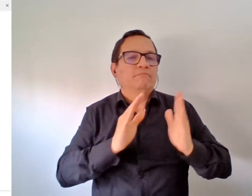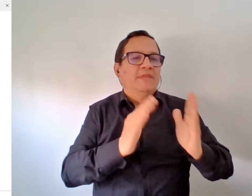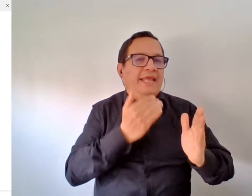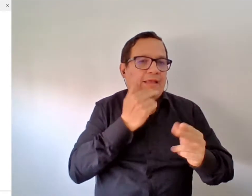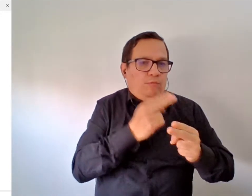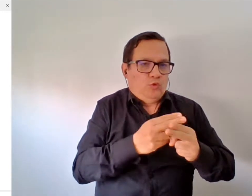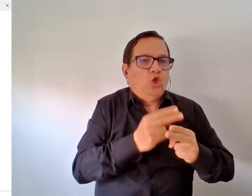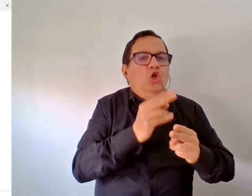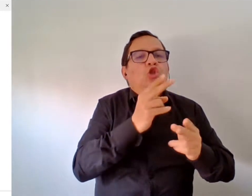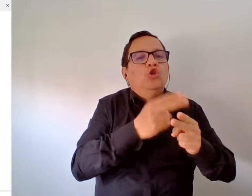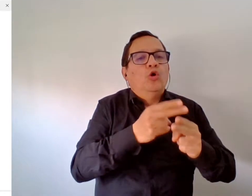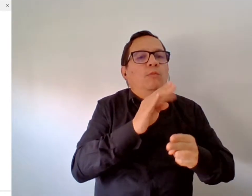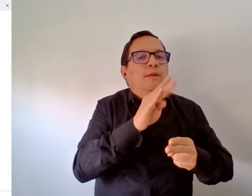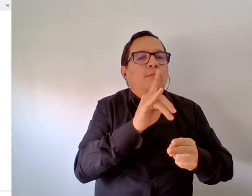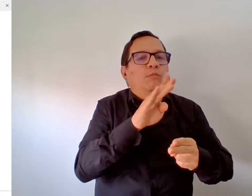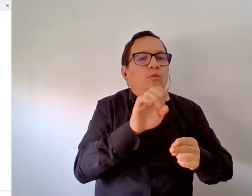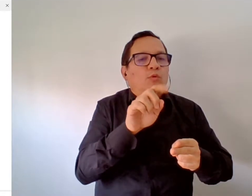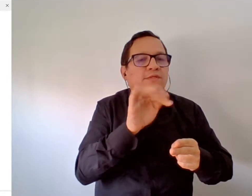Bluestar.